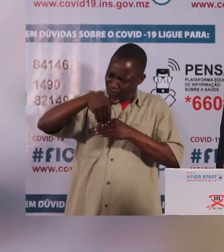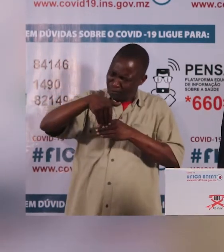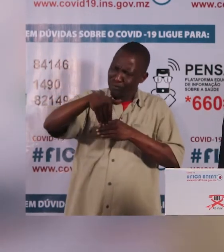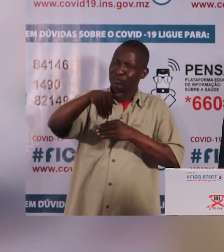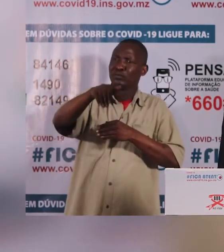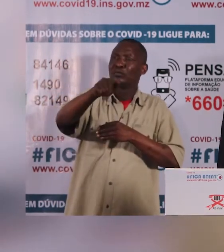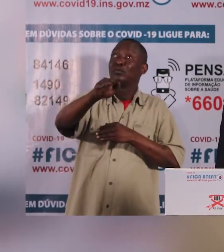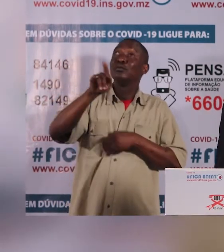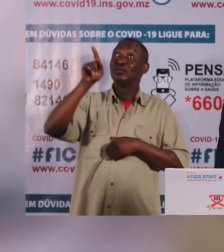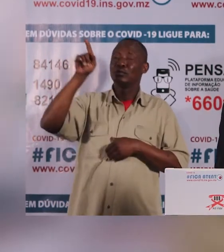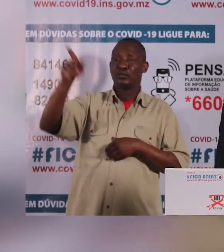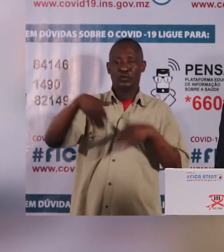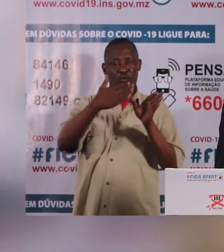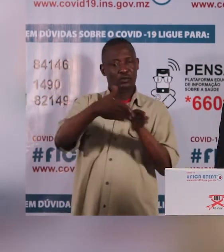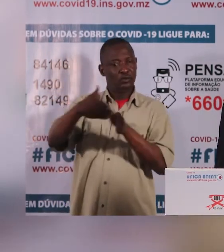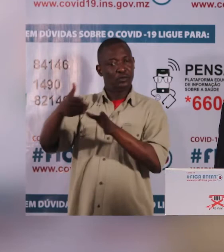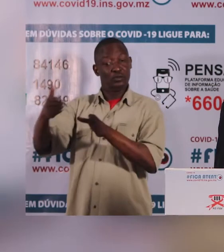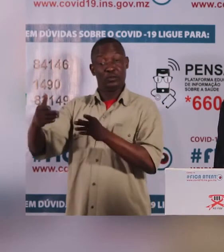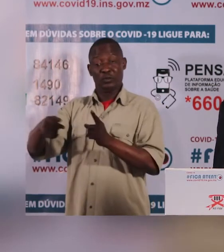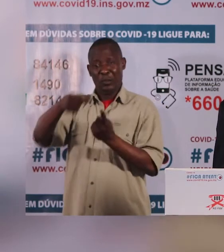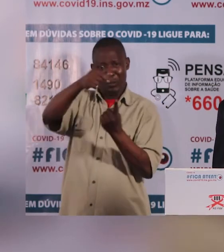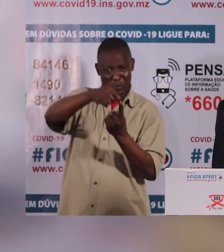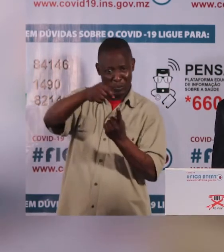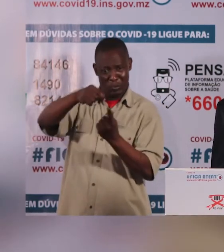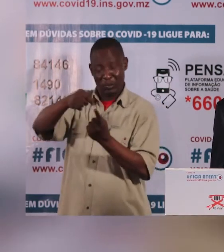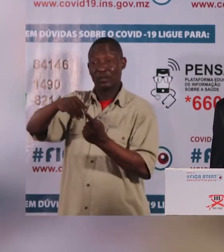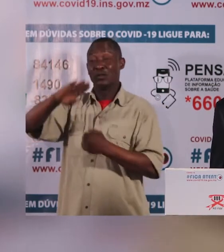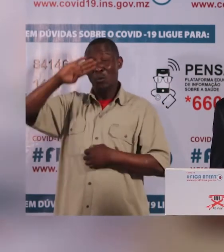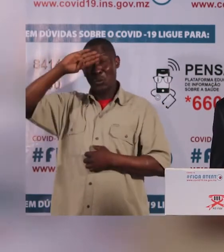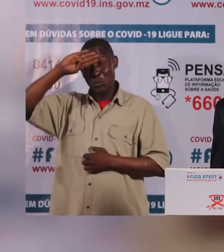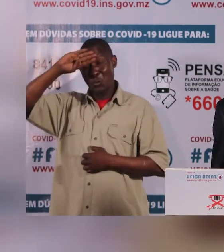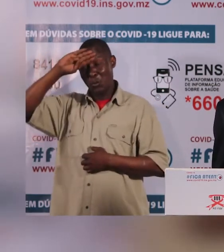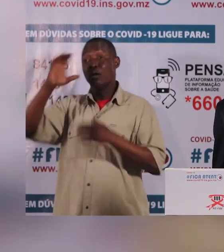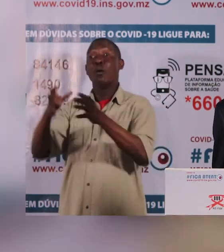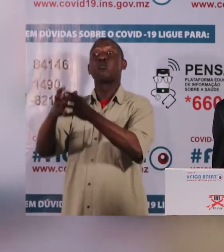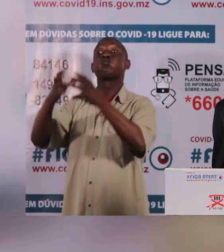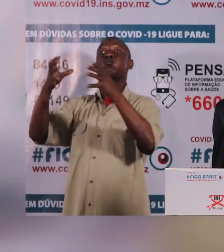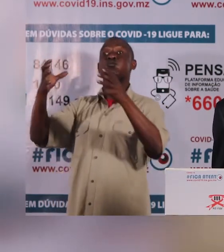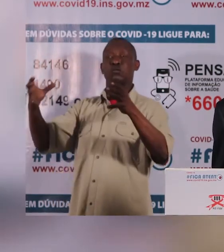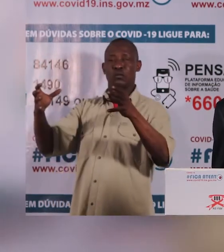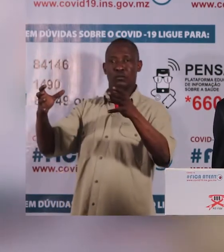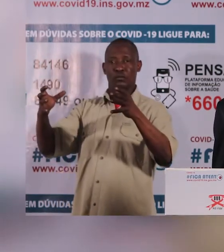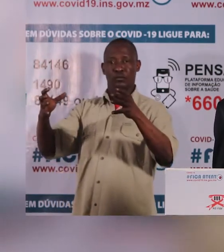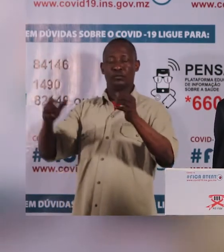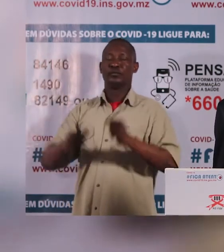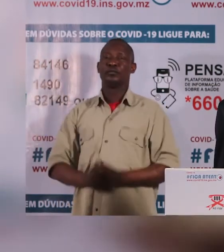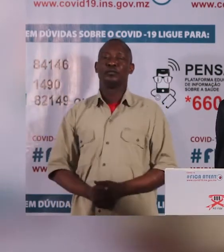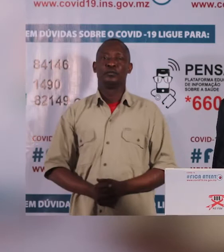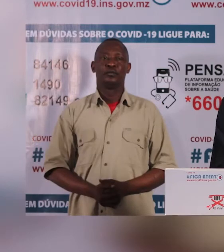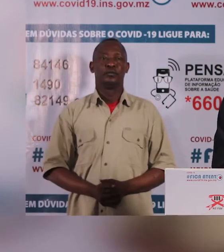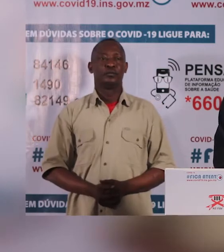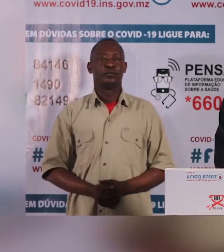relativamente alta e acima da média nacional desde o início. O próximo,